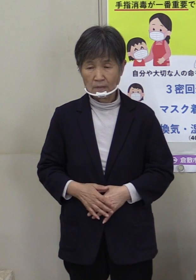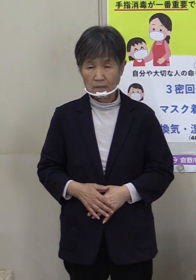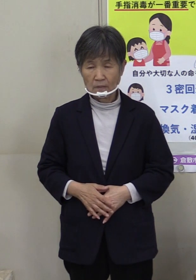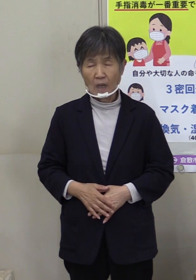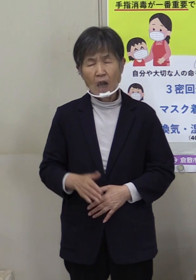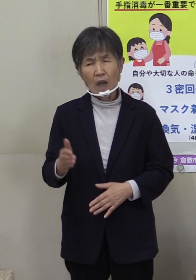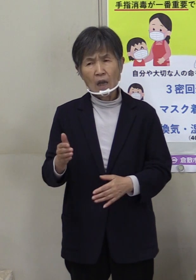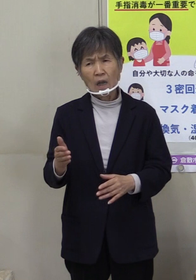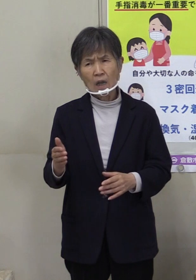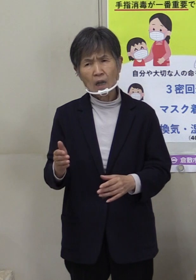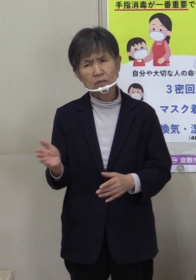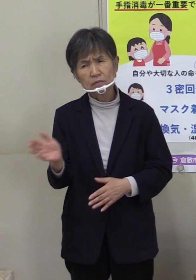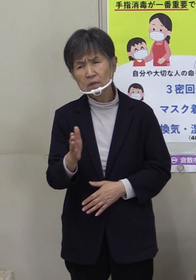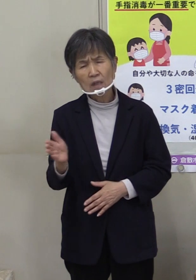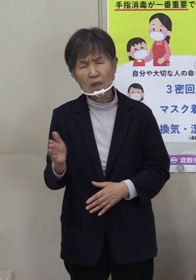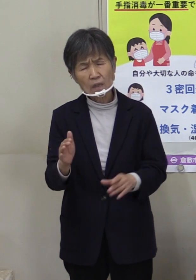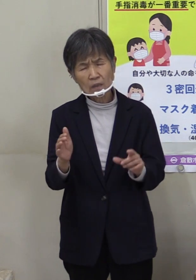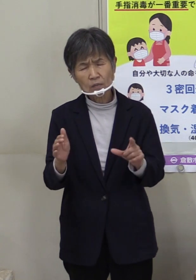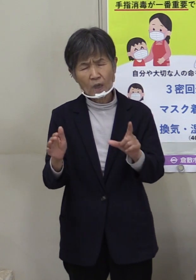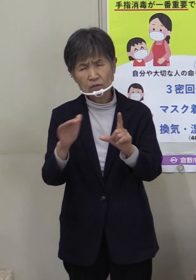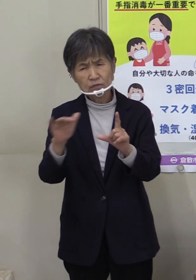ある程度その